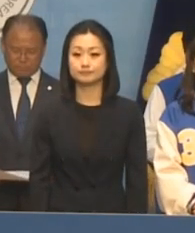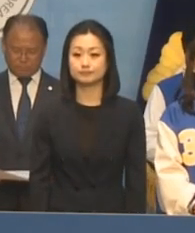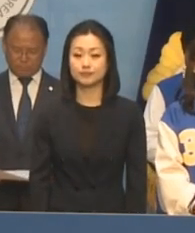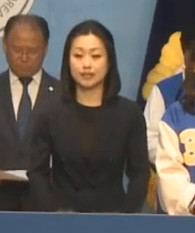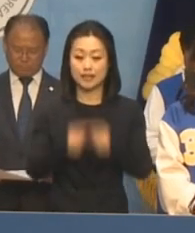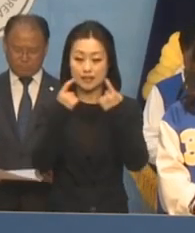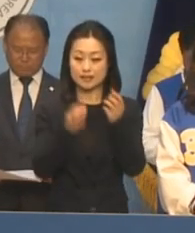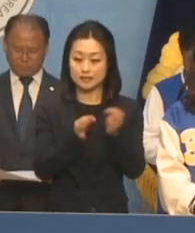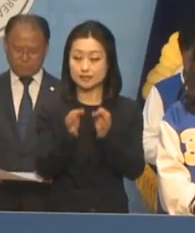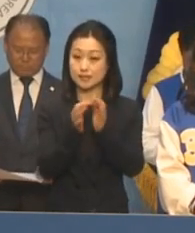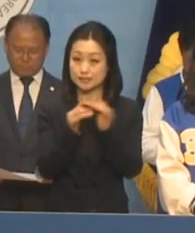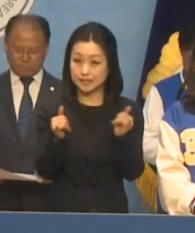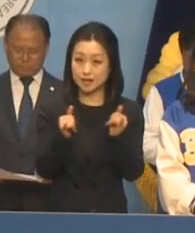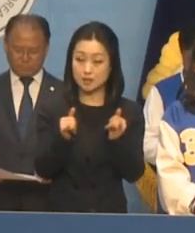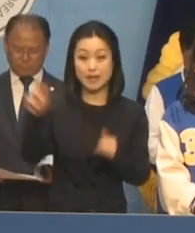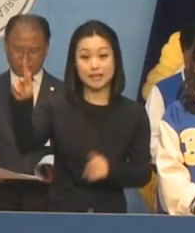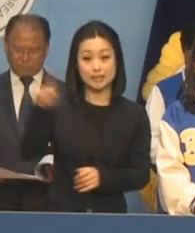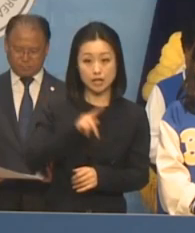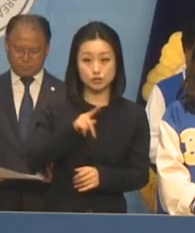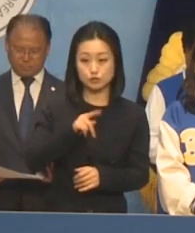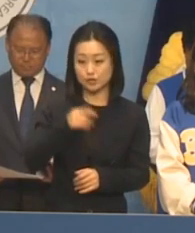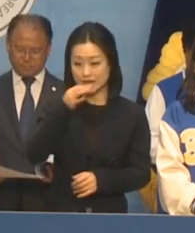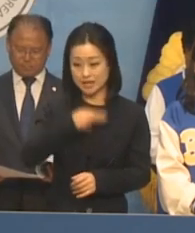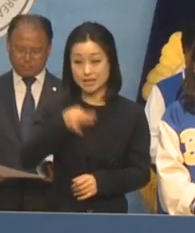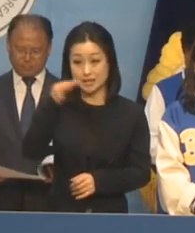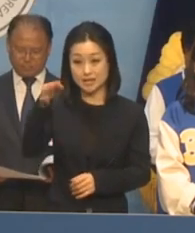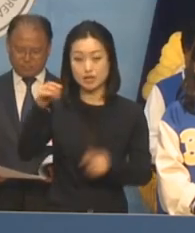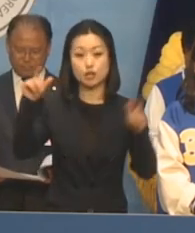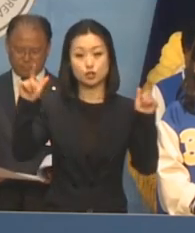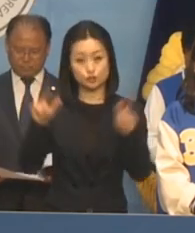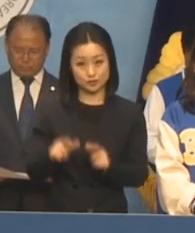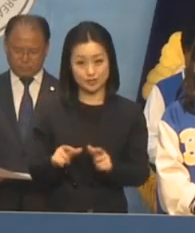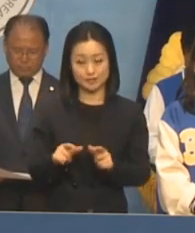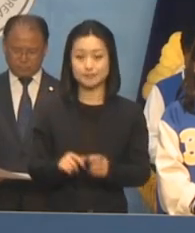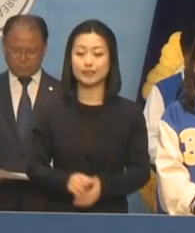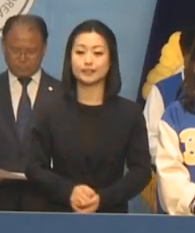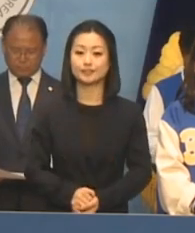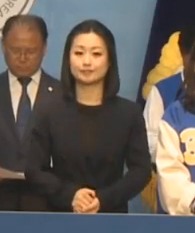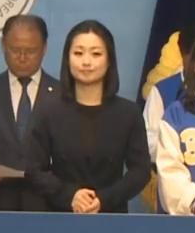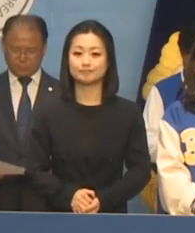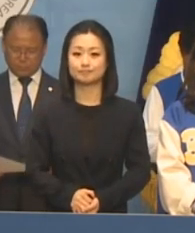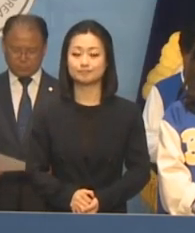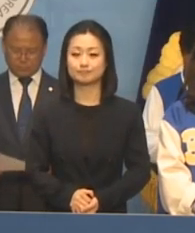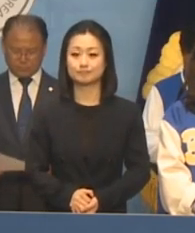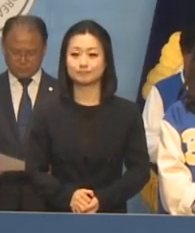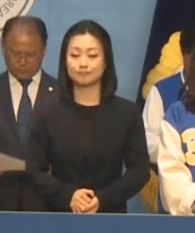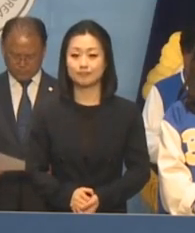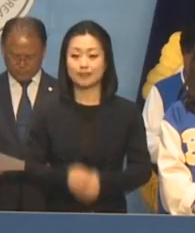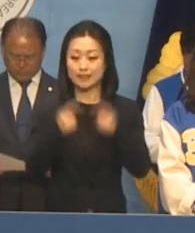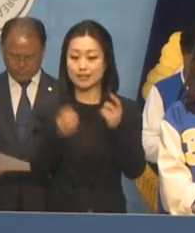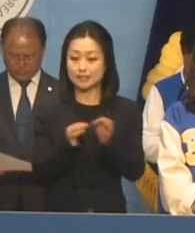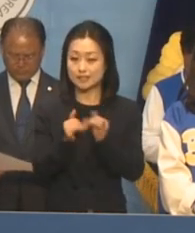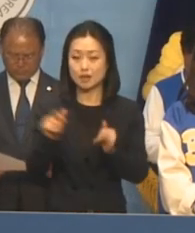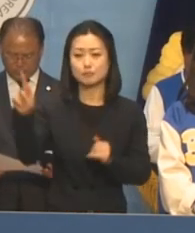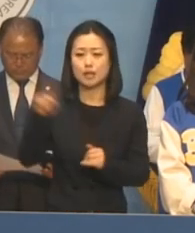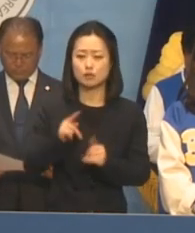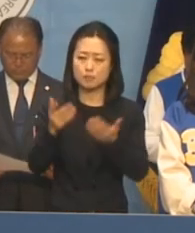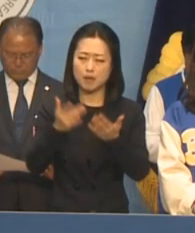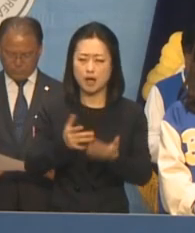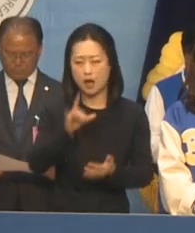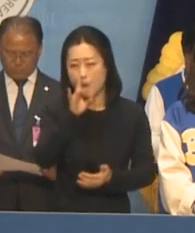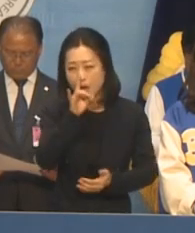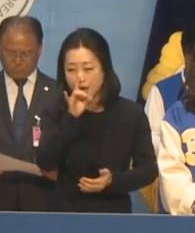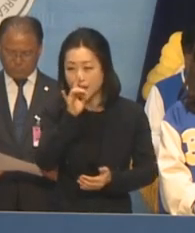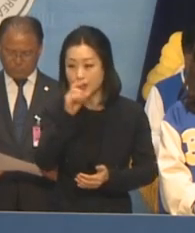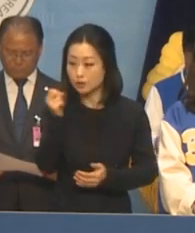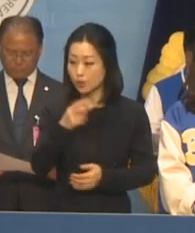소상공인 자영업자의 대출 및 금리 부담을 대폭 덜어 들이겠습니다 소상공인은 대출을 받기도 힘들고